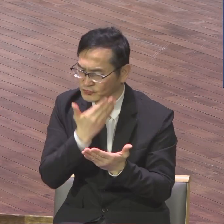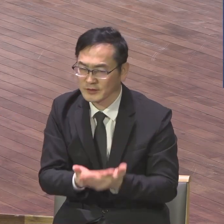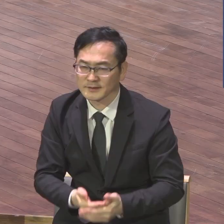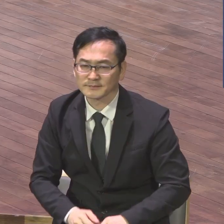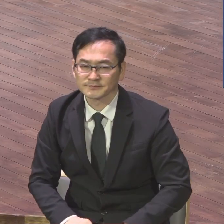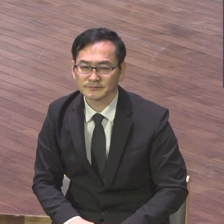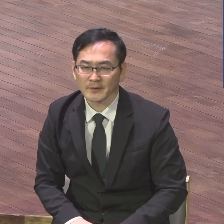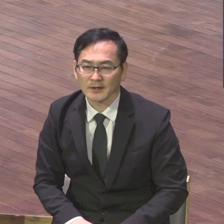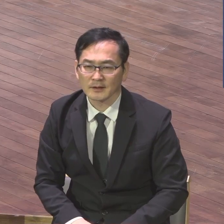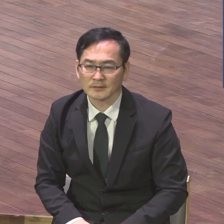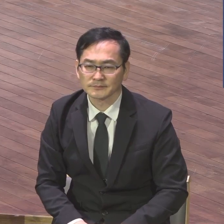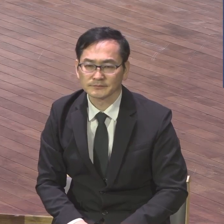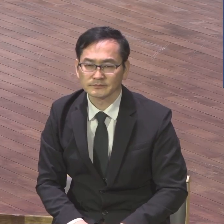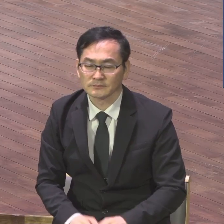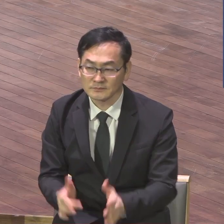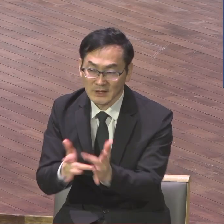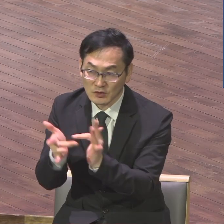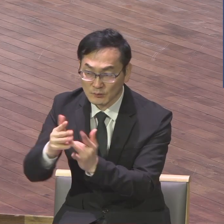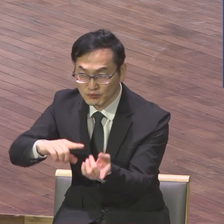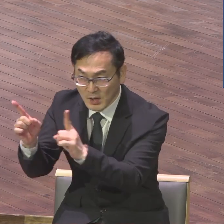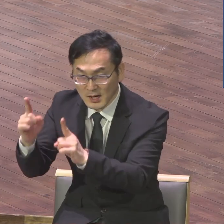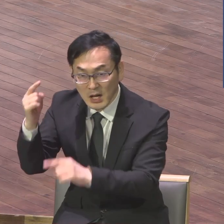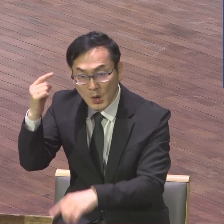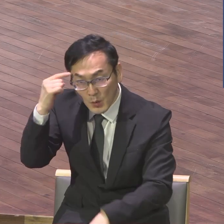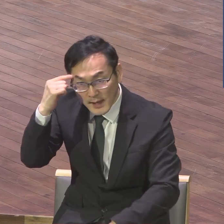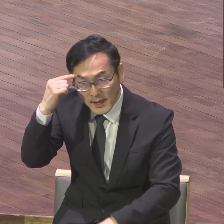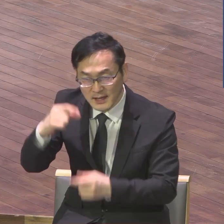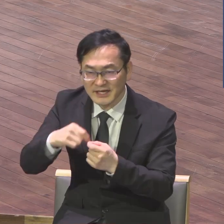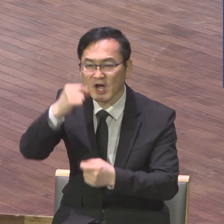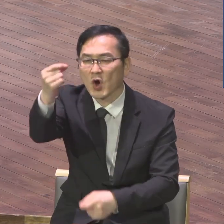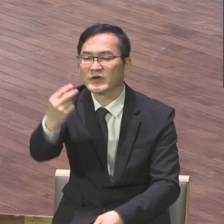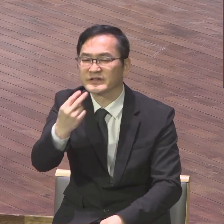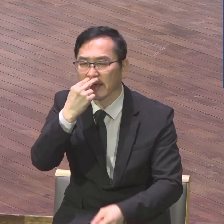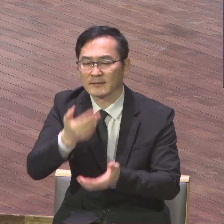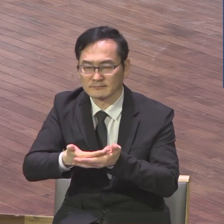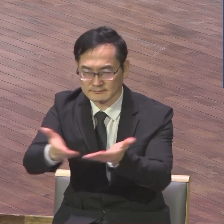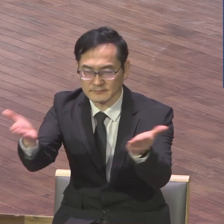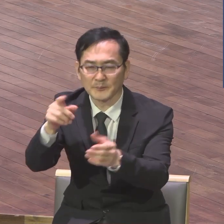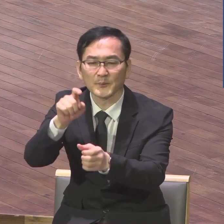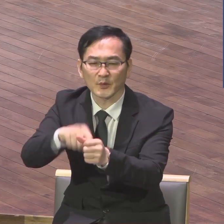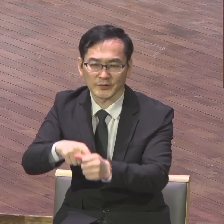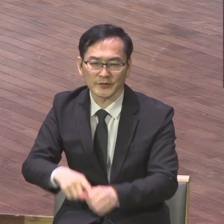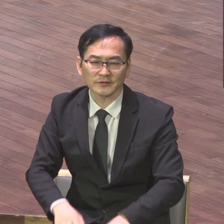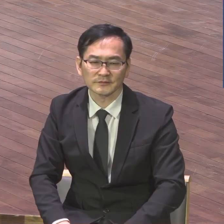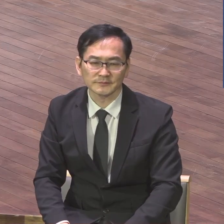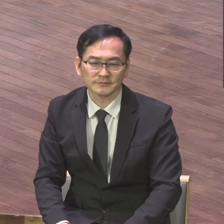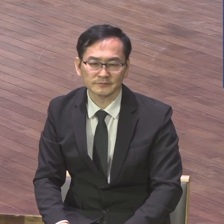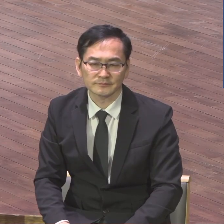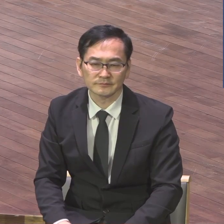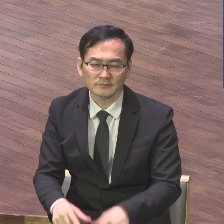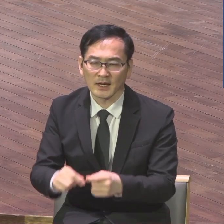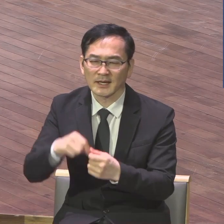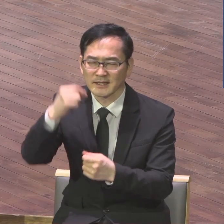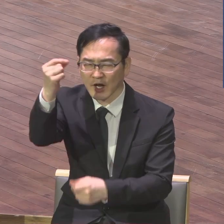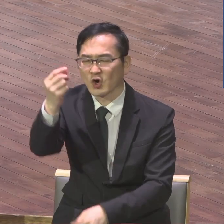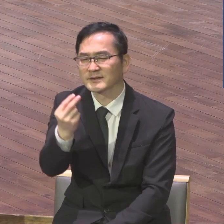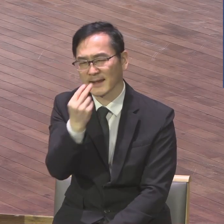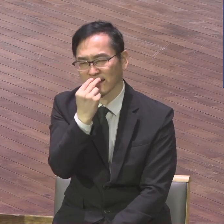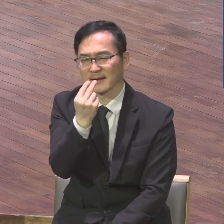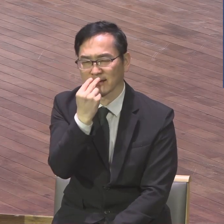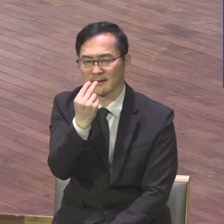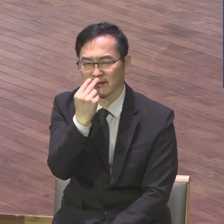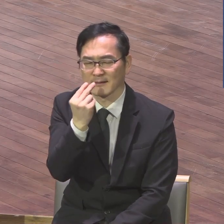우리에게 왜 부활하셨습니까? 영생을 주시기 위해서. 영원한 생명을 주시기 위해서.